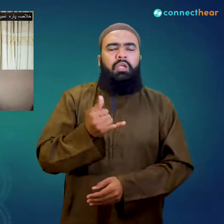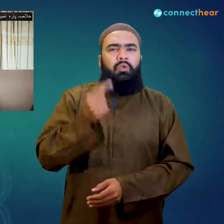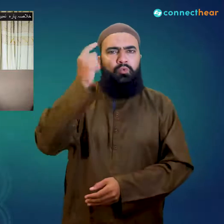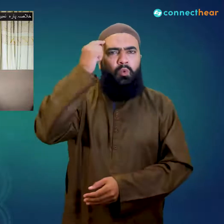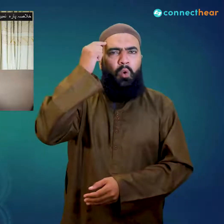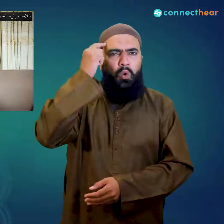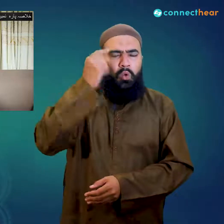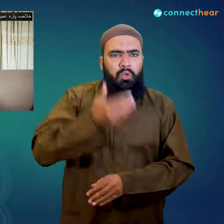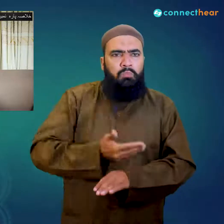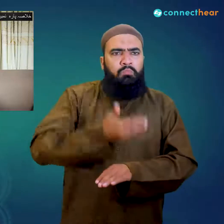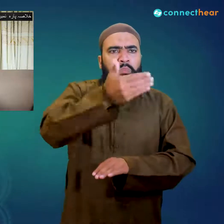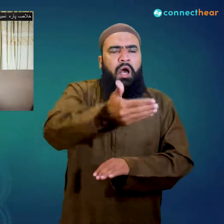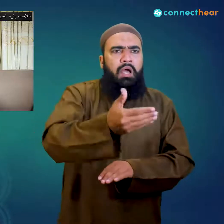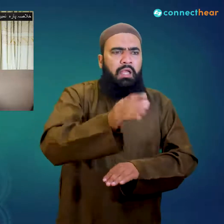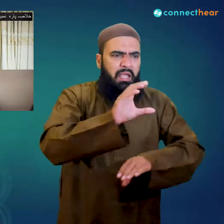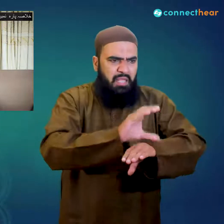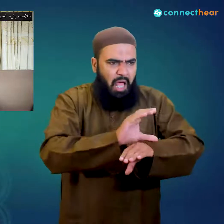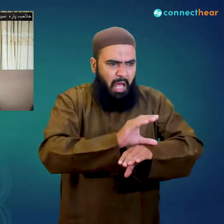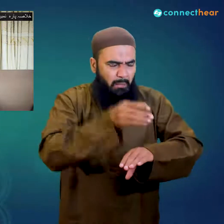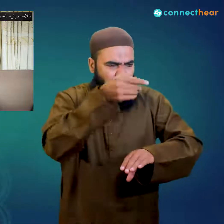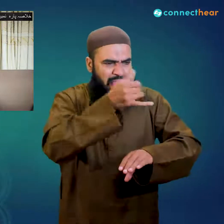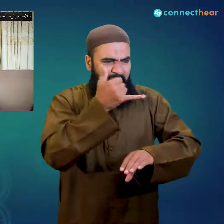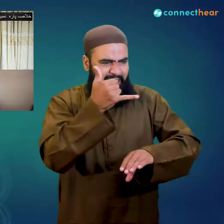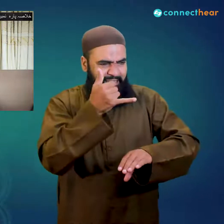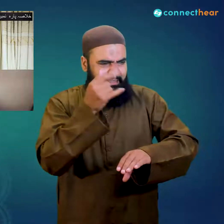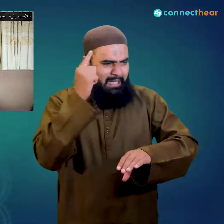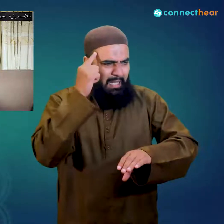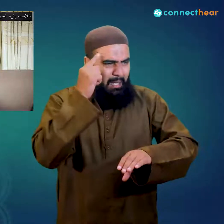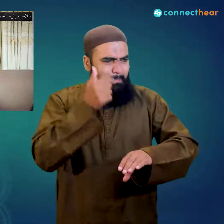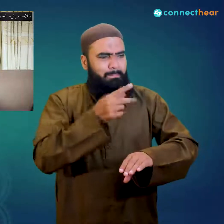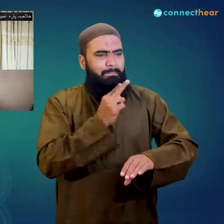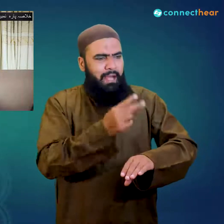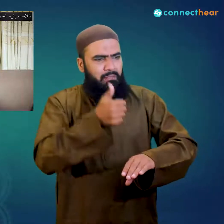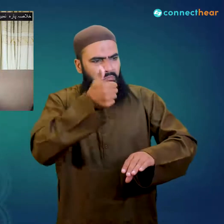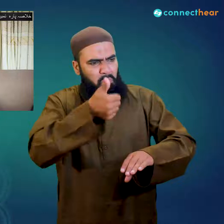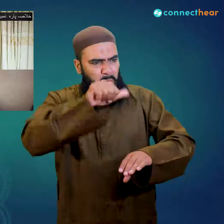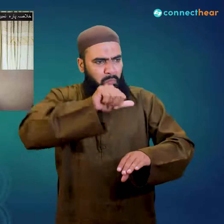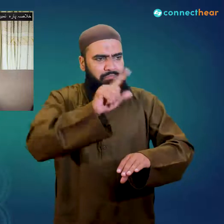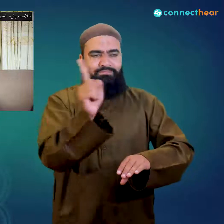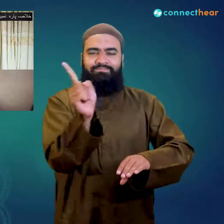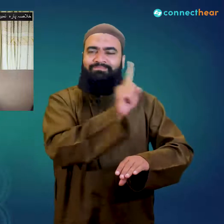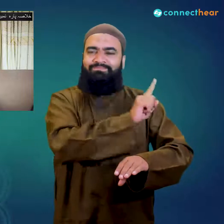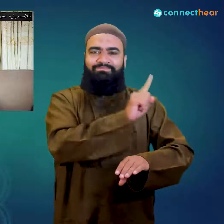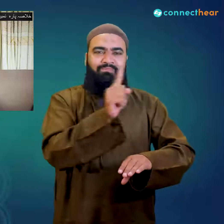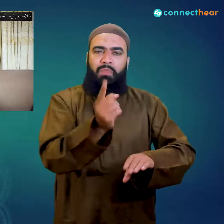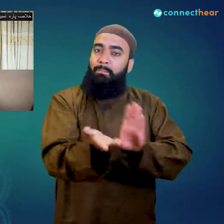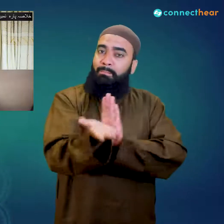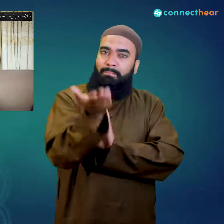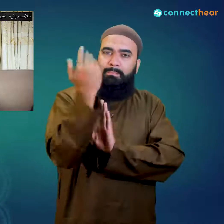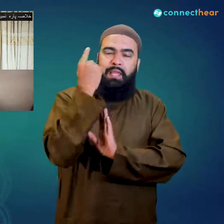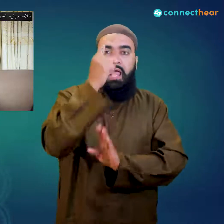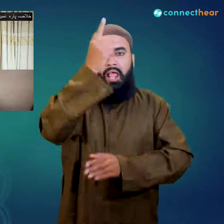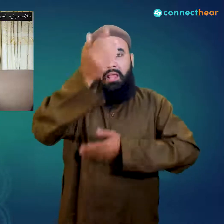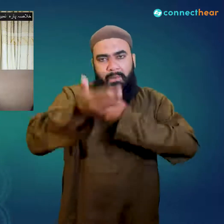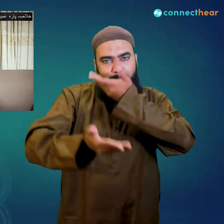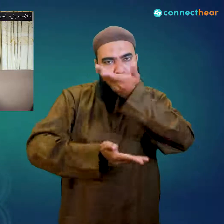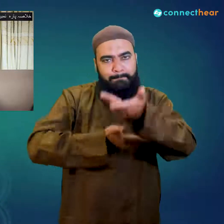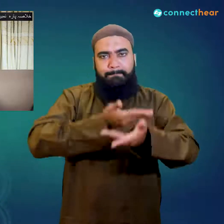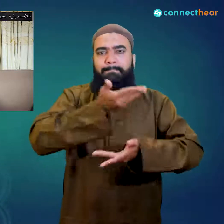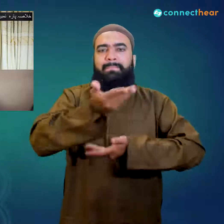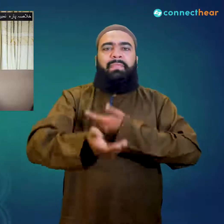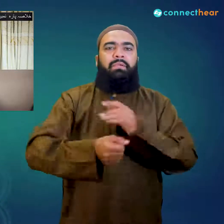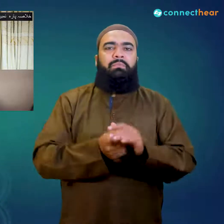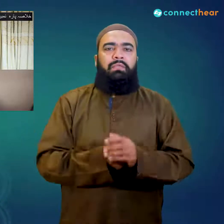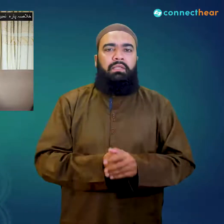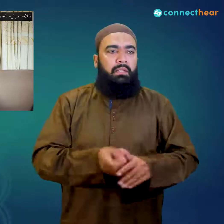جو انسانی دماغ میں نہ سما سکے اور پھر وہاں شک اور شبہ پیدا ہو جائے، اس لیے شک اور شبہ دور کرنے